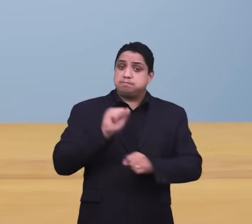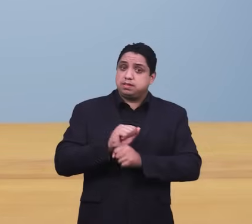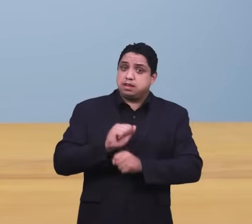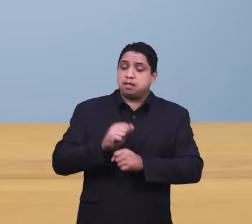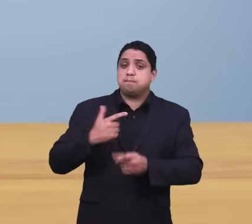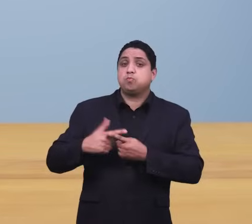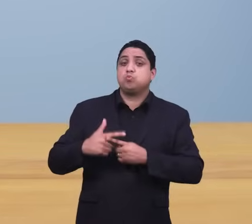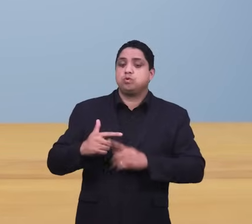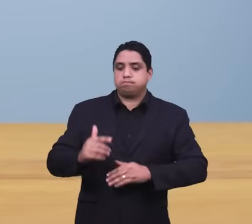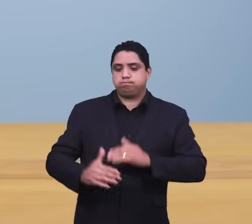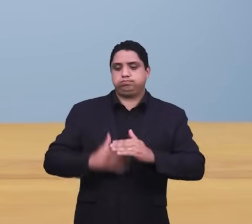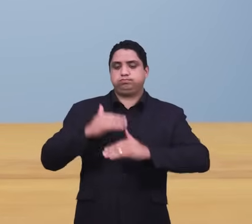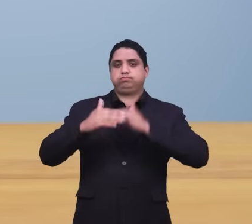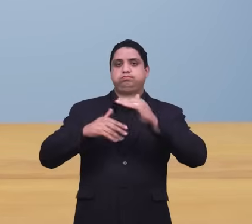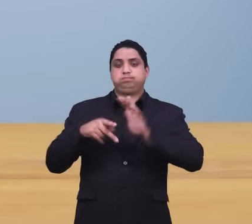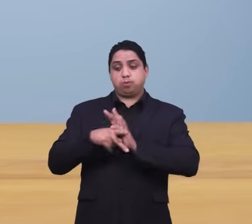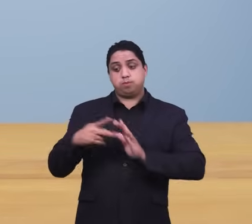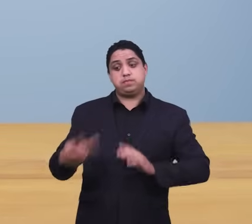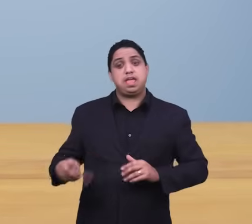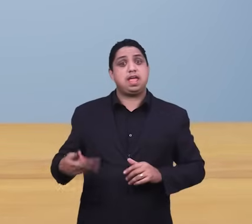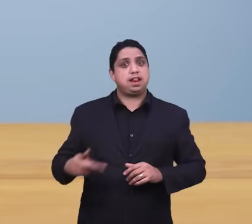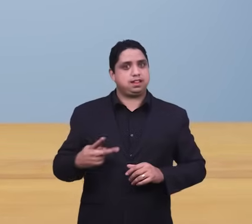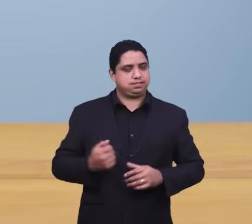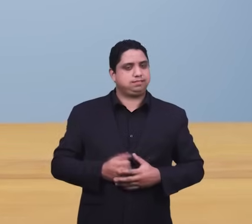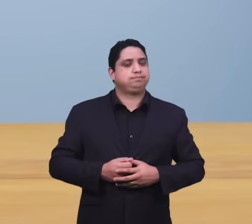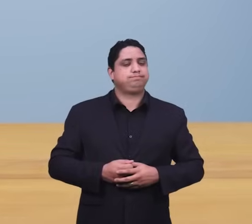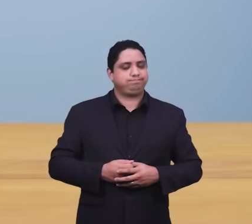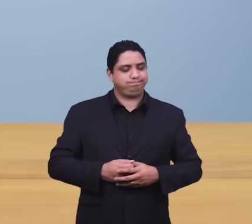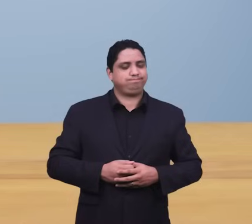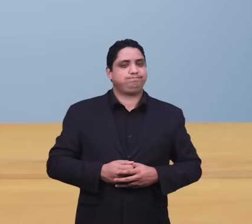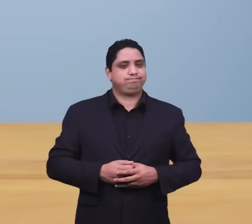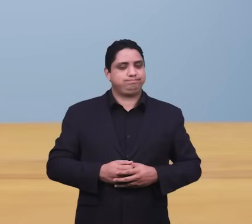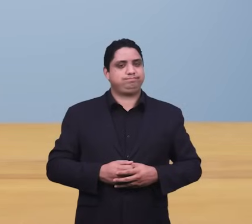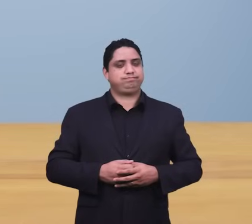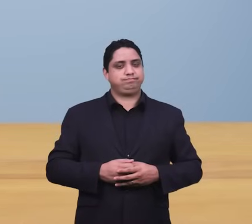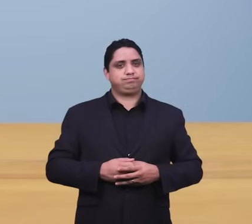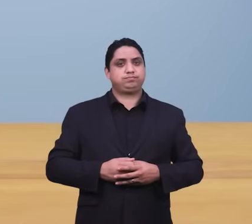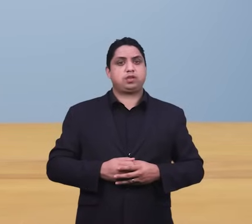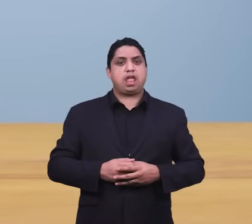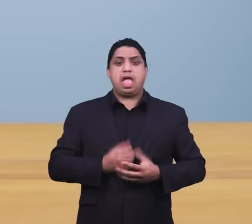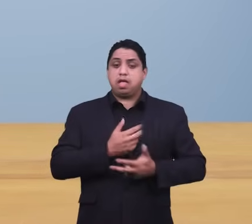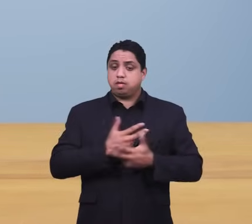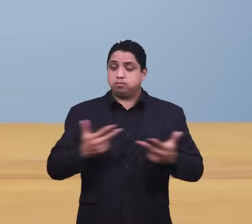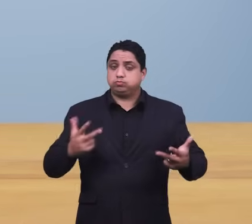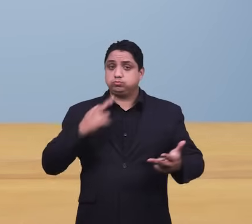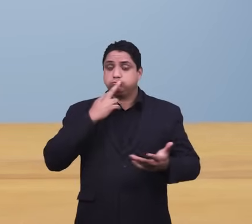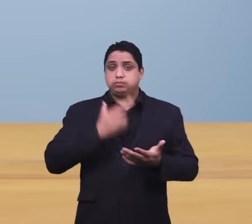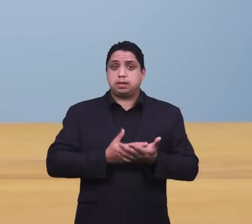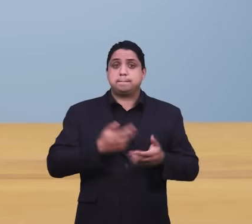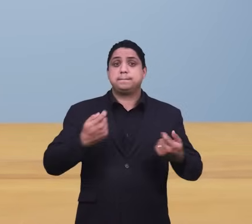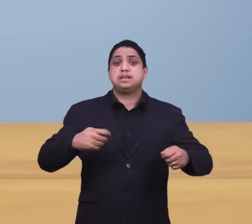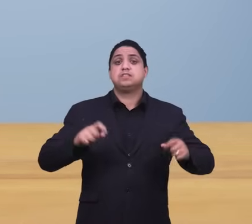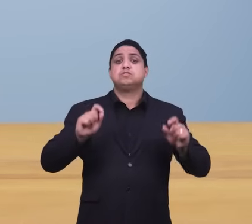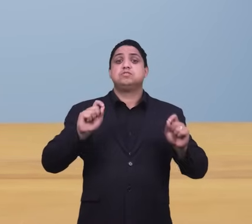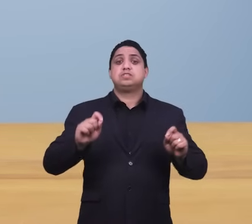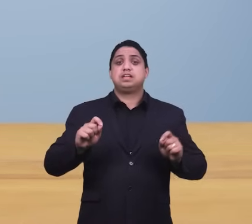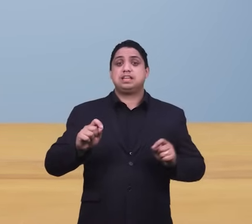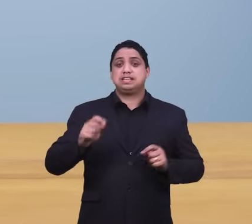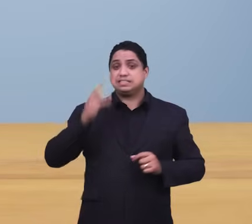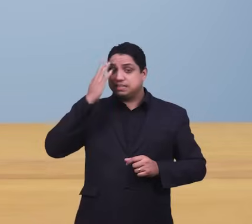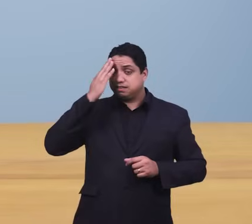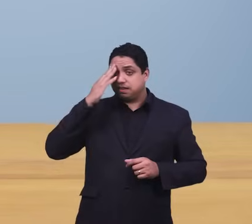do desenvolvimento dessa criança. Então, muitos diagnósticos eu preciso o quê? Atender à